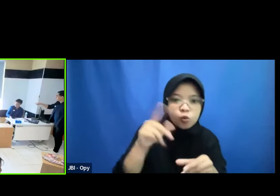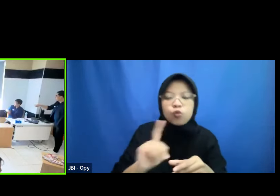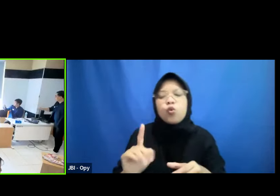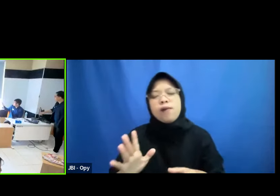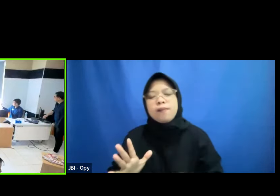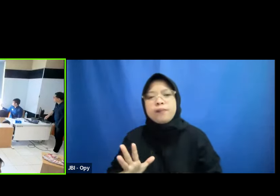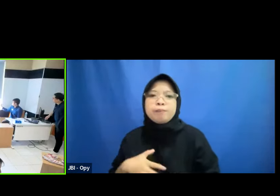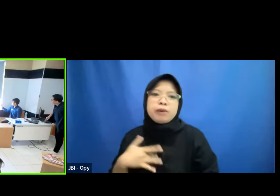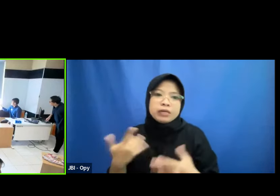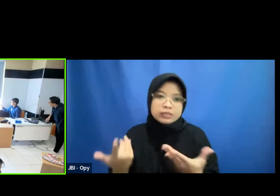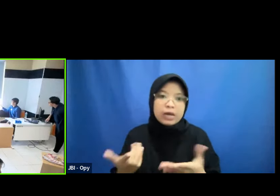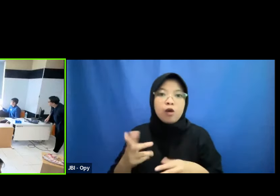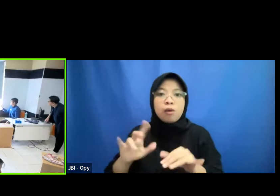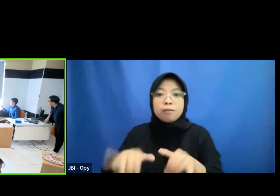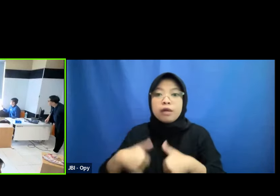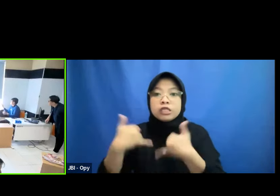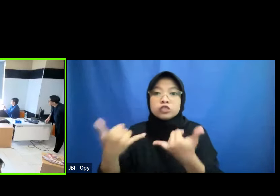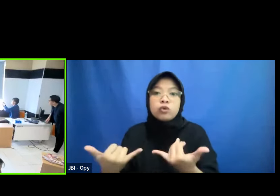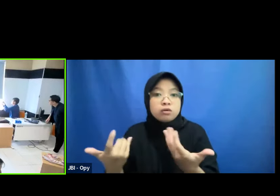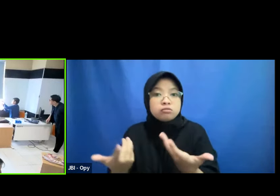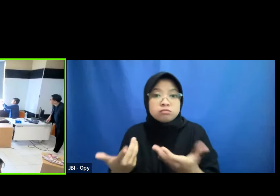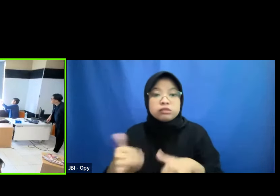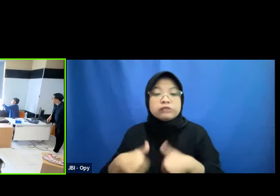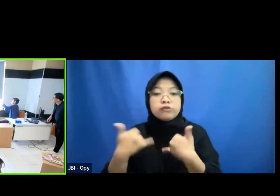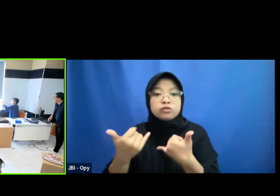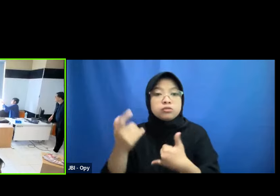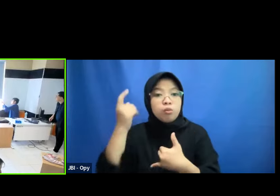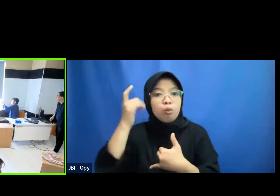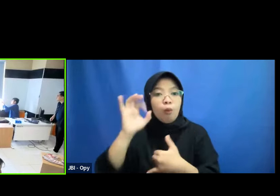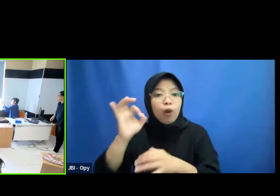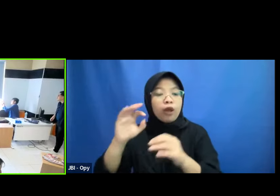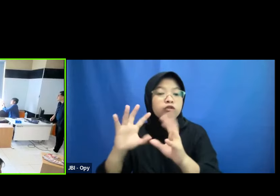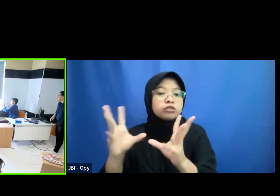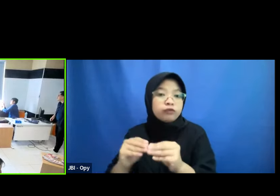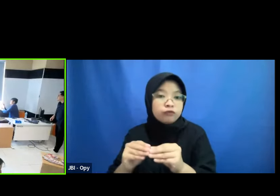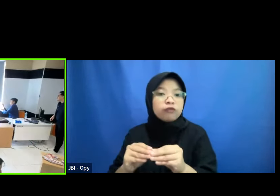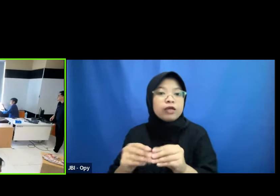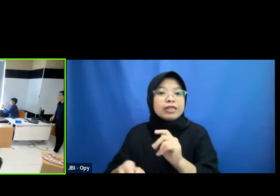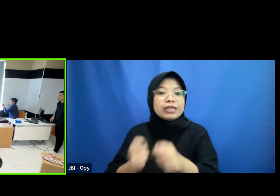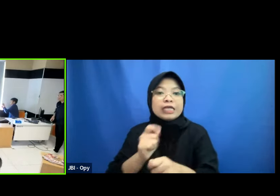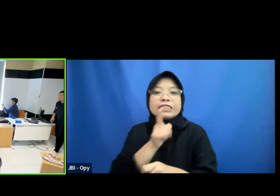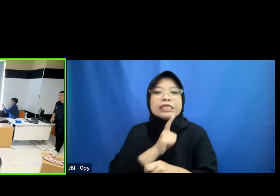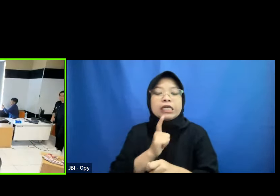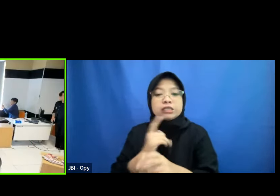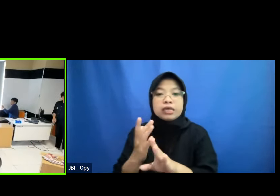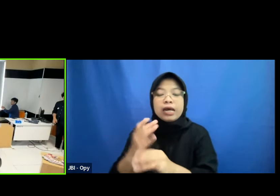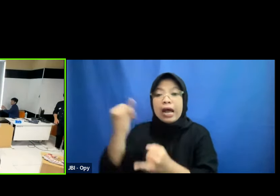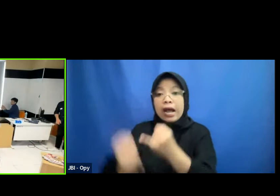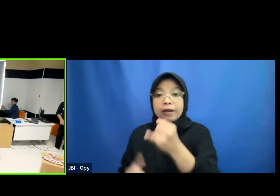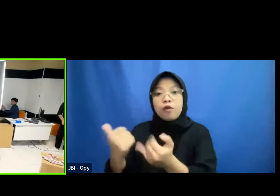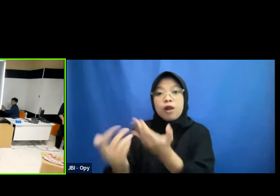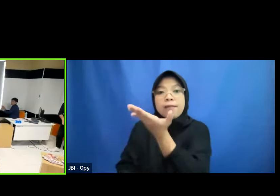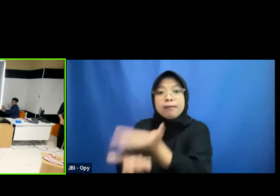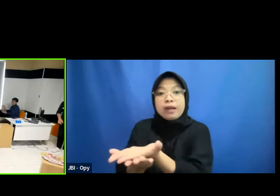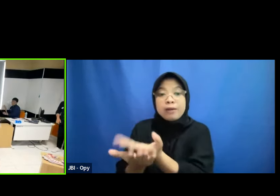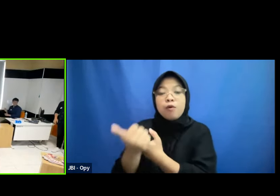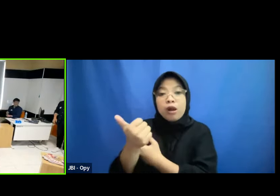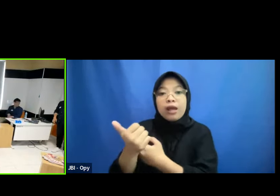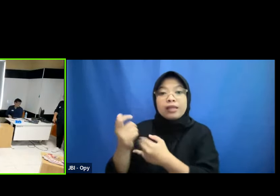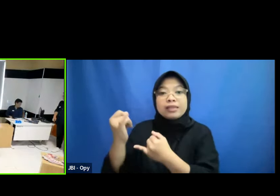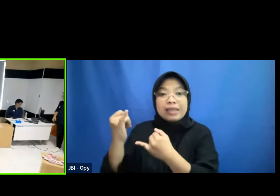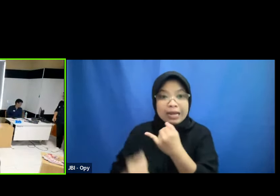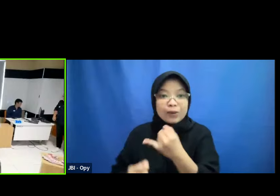ngasa ini beasiswanya sangat inklusifeltnya bisa di belakang dan banyak hal yang bisa di belakang gitu